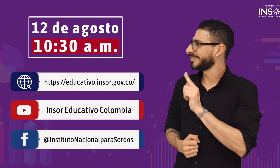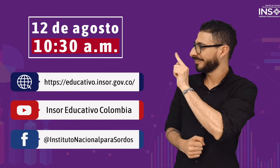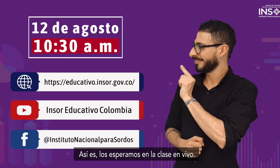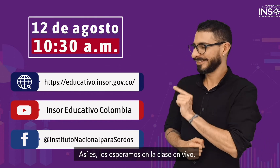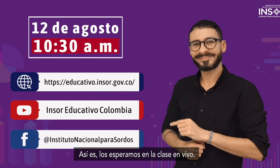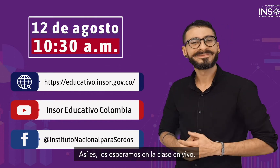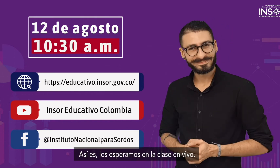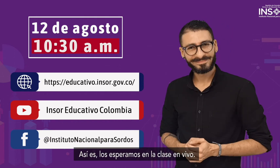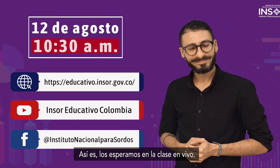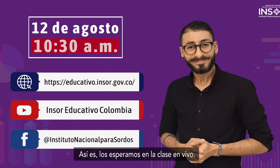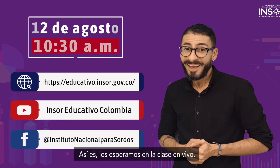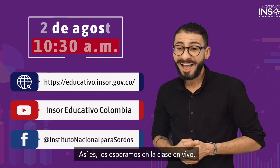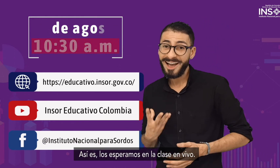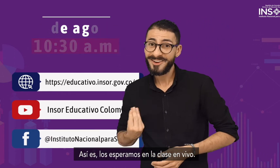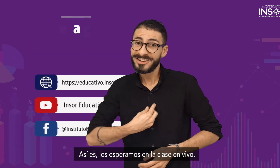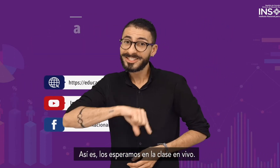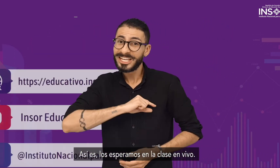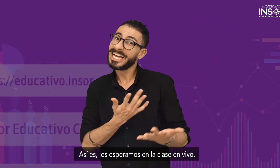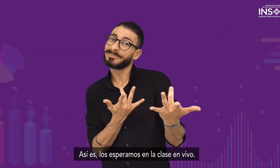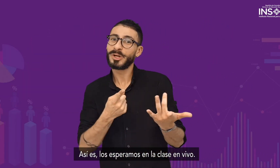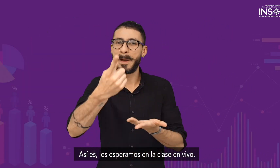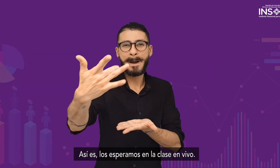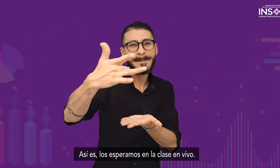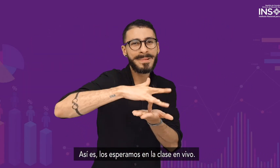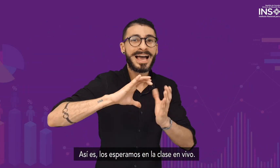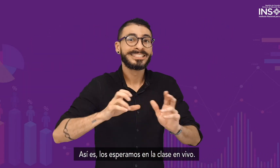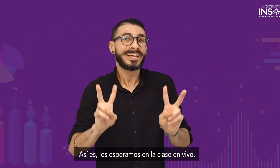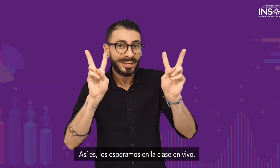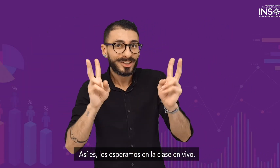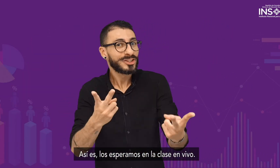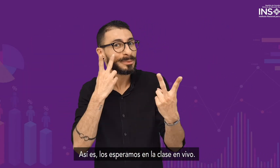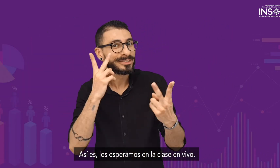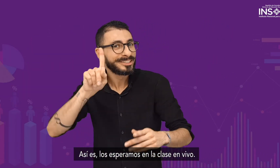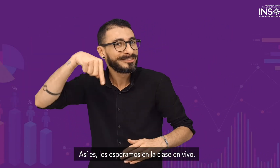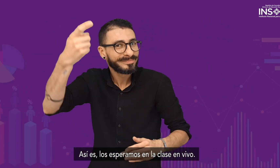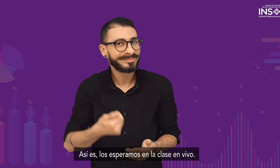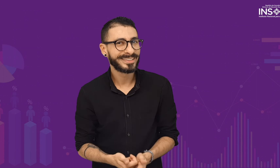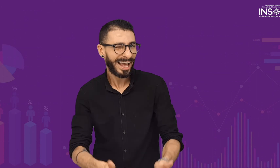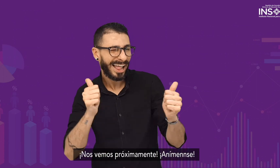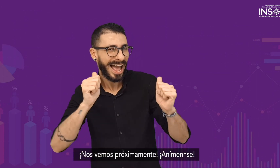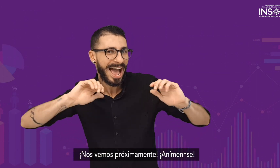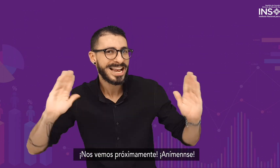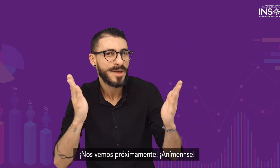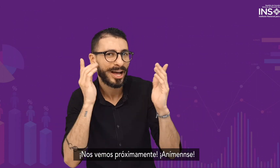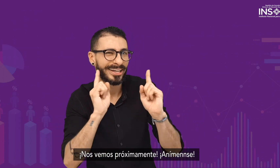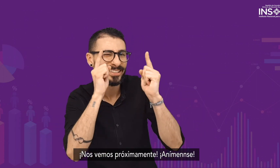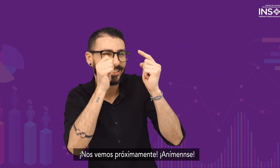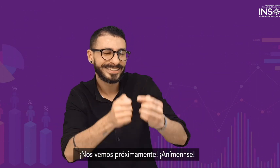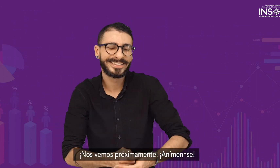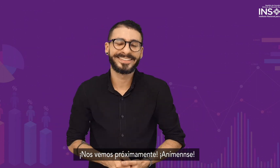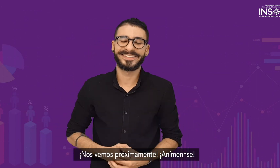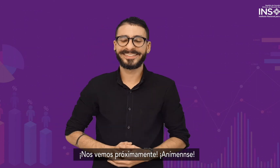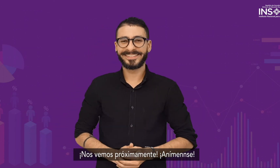Así es, los esperamos en la clase en vivo. ¡Nos vemos próximamente! ¡Anímense!